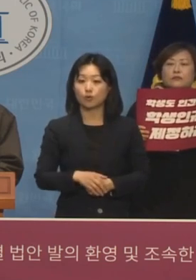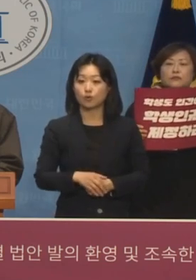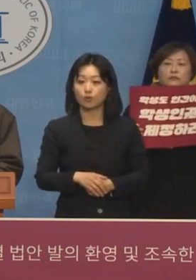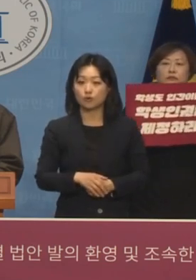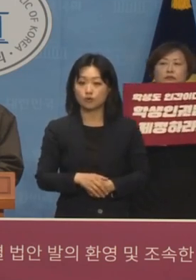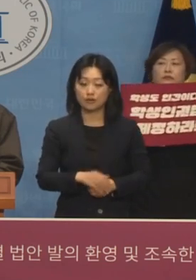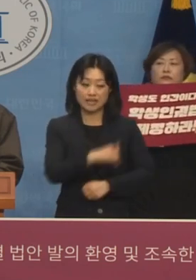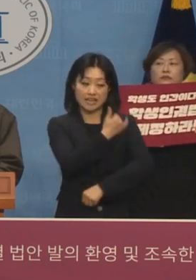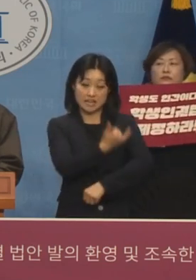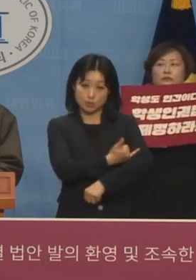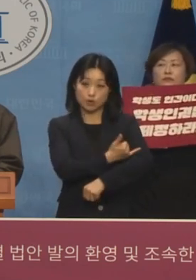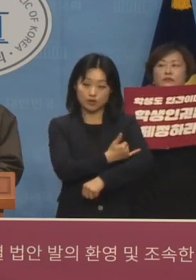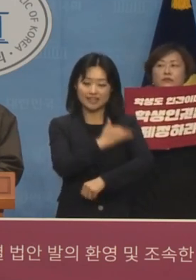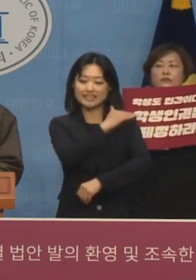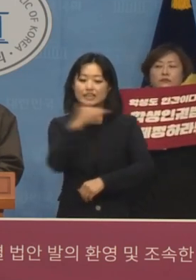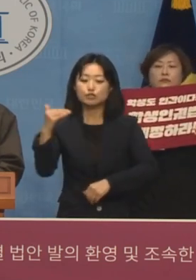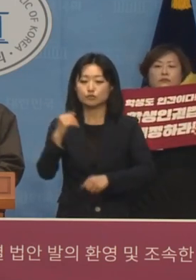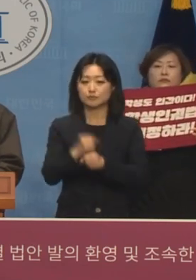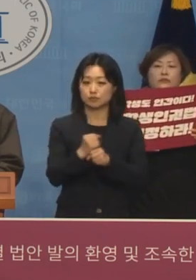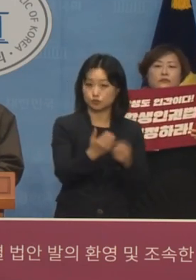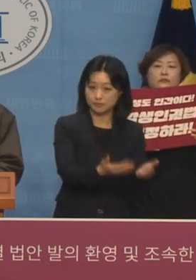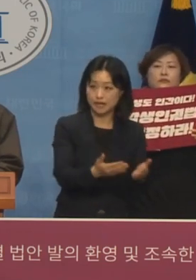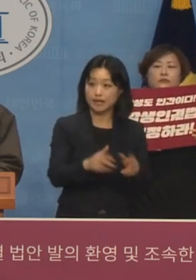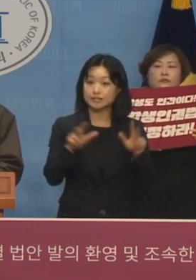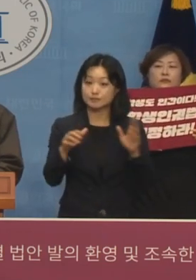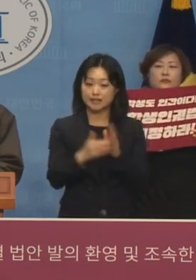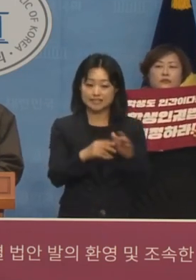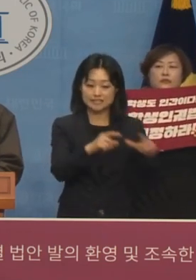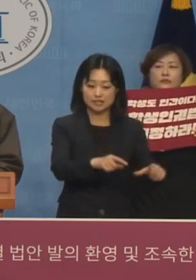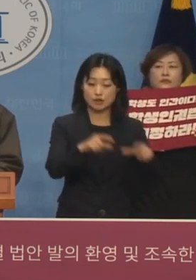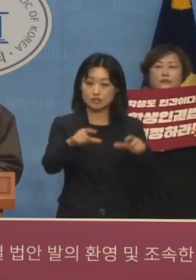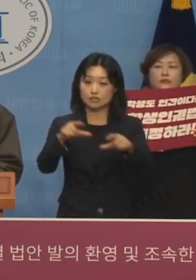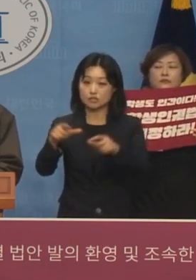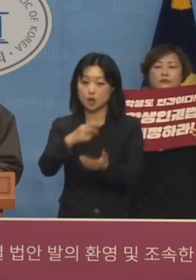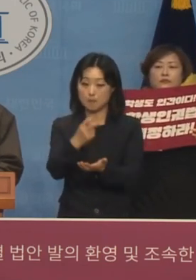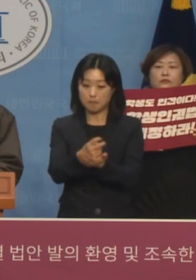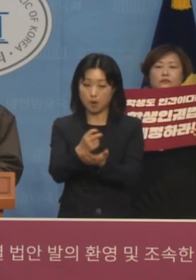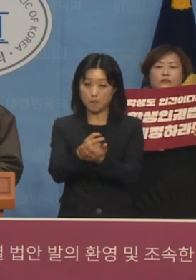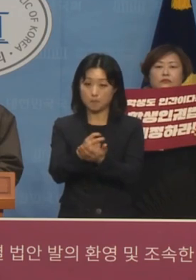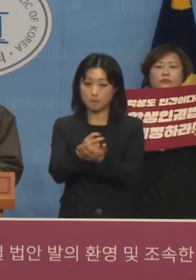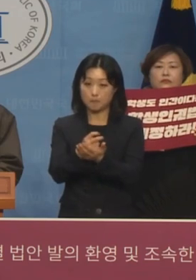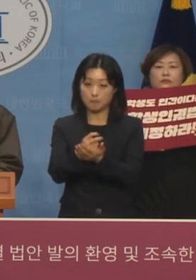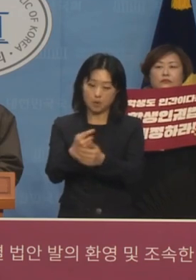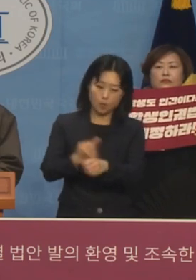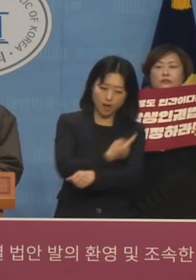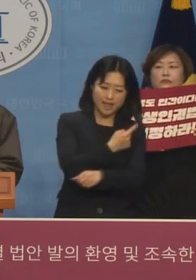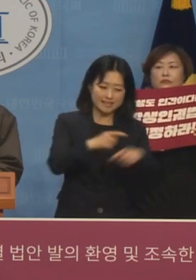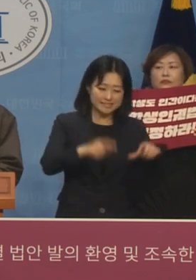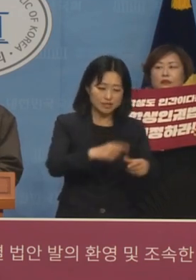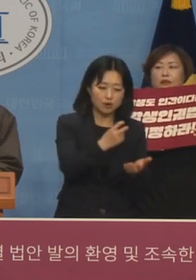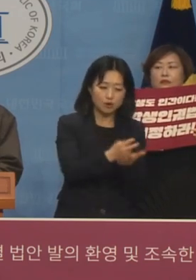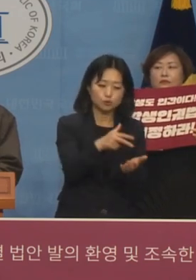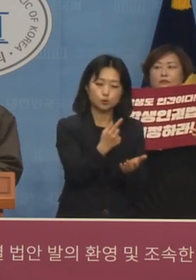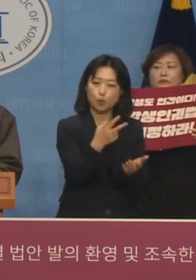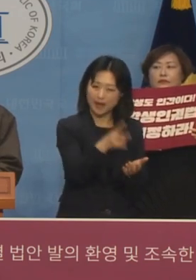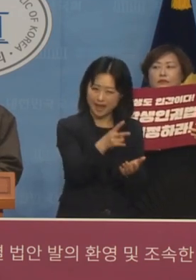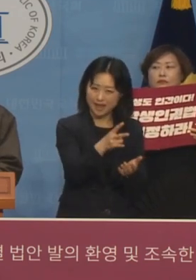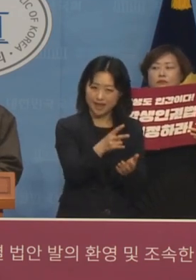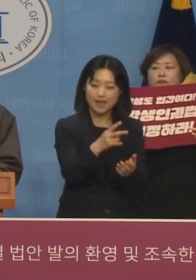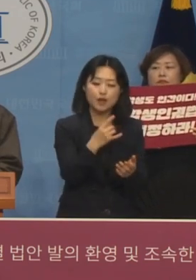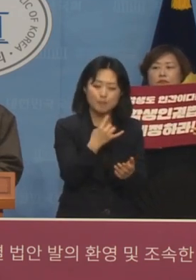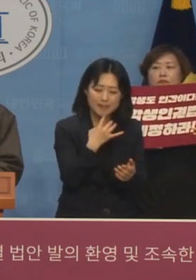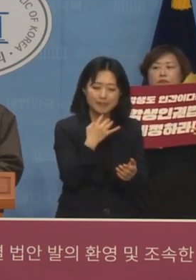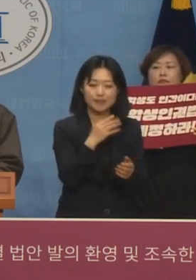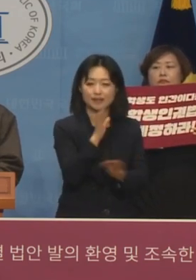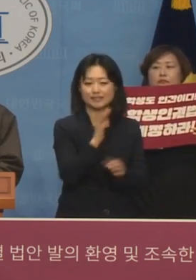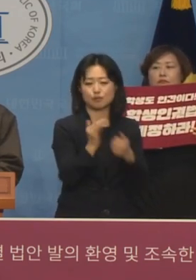인권 보장 내용의 기준을 제시합니다. 그동안은 각 지역에서 법률에 우선하지 않는 어떤 조례로서만 학생의 권리가 제한적으로 보호되고